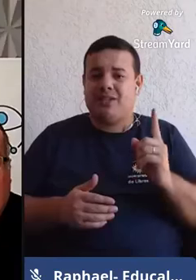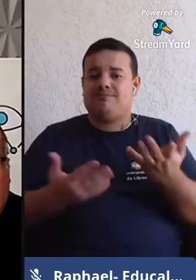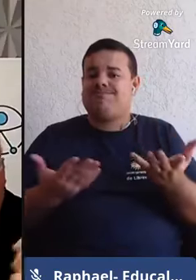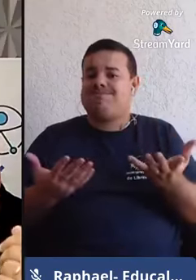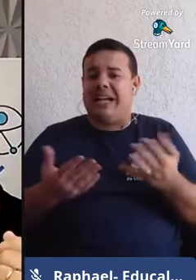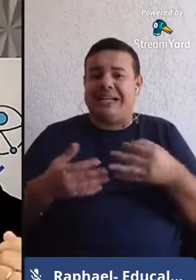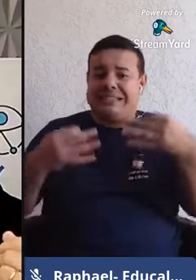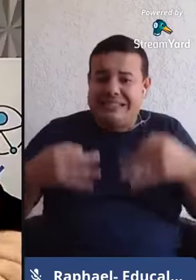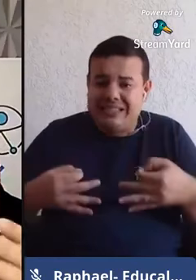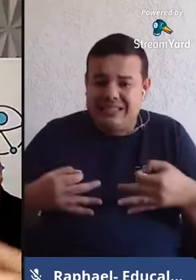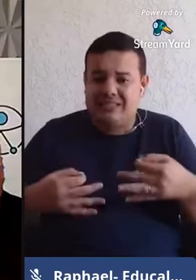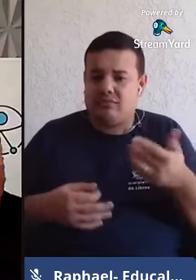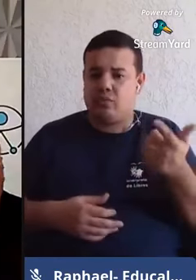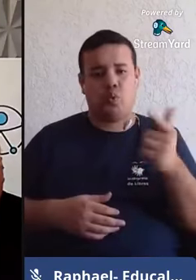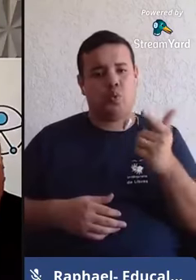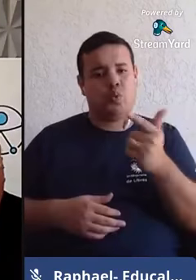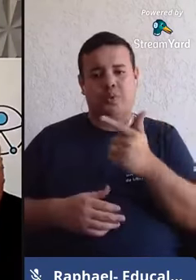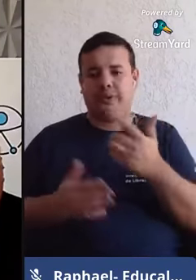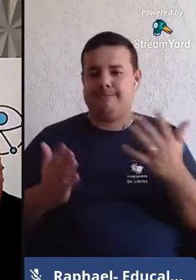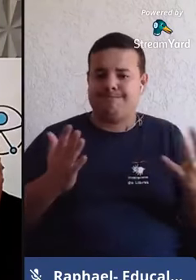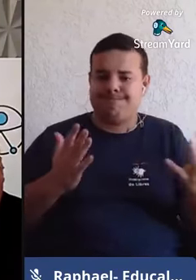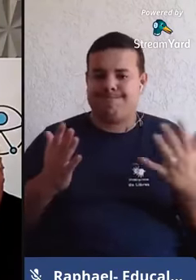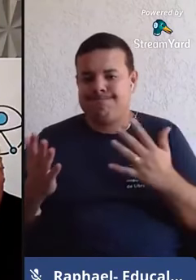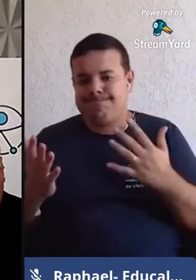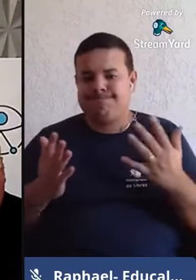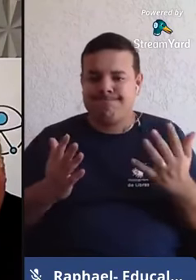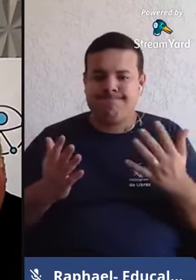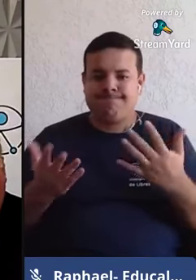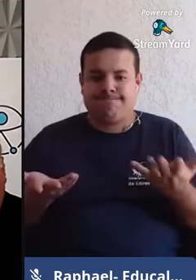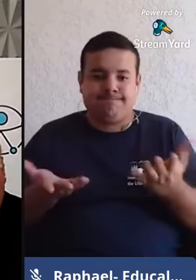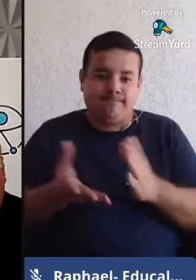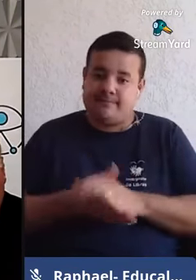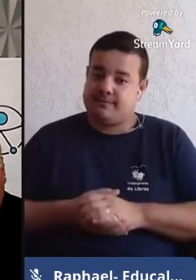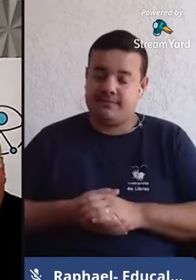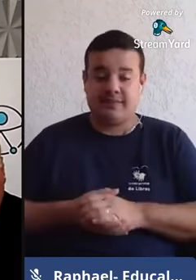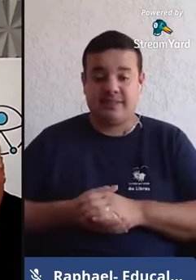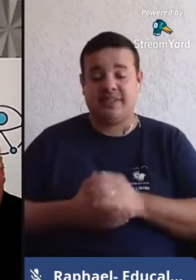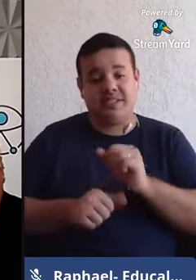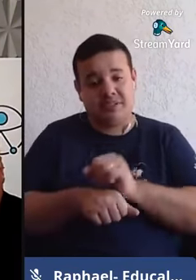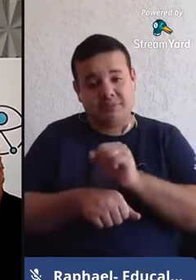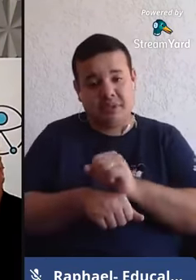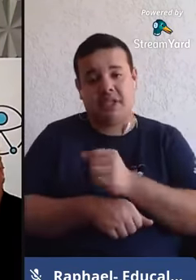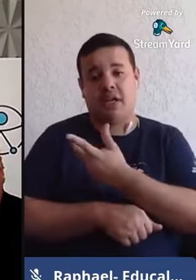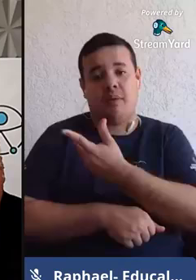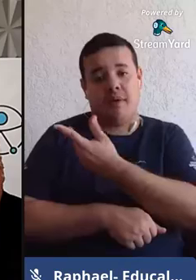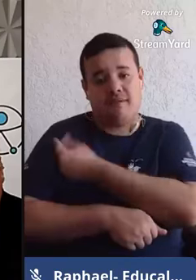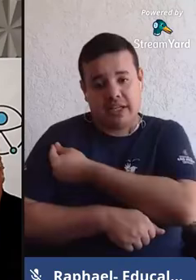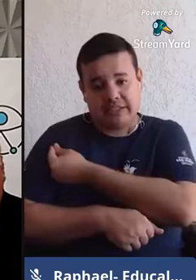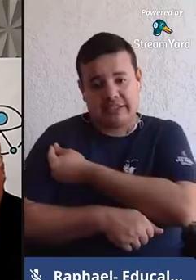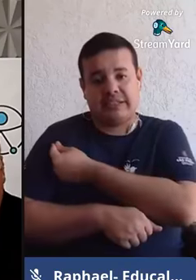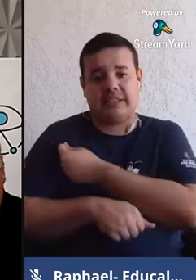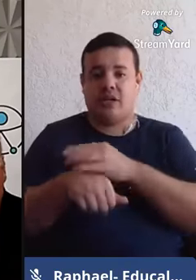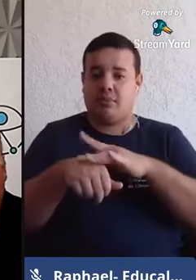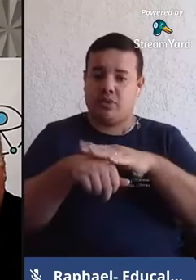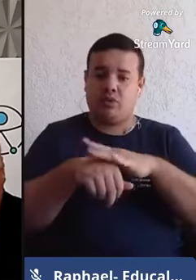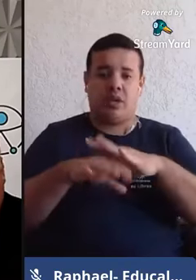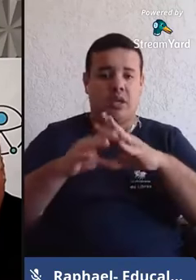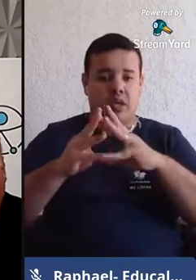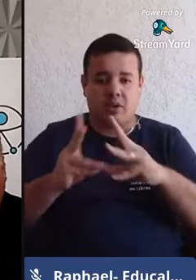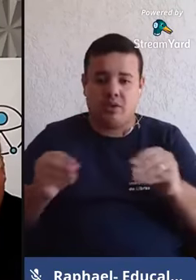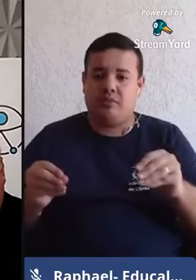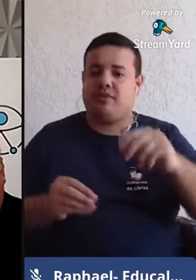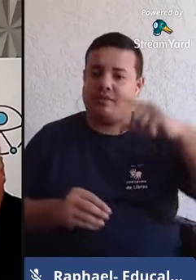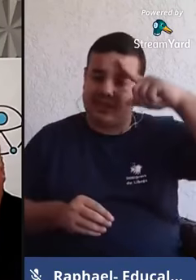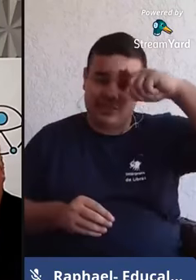Rodrigo? Muita incerteza, né? Enquanto não tiver uma vacina ou uma cura para esse negócio, vai ser difícil,